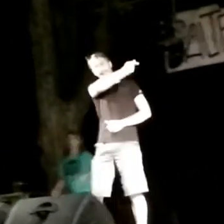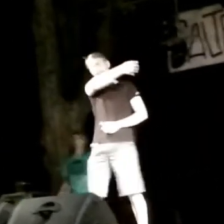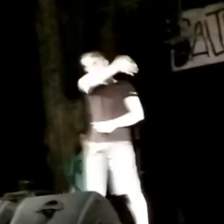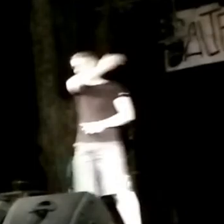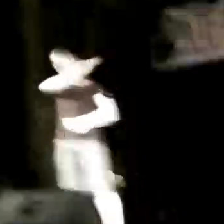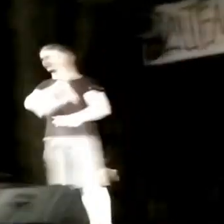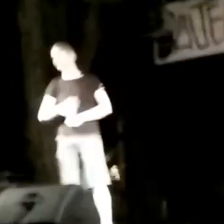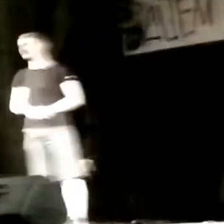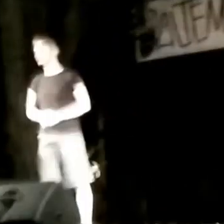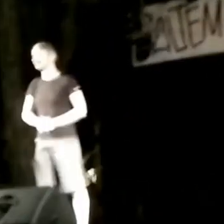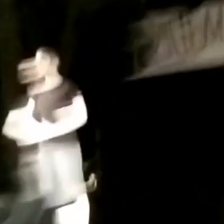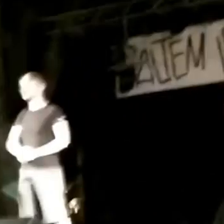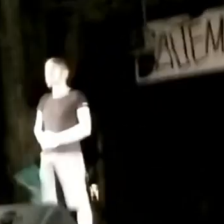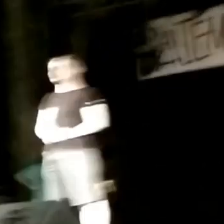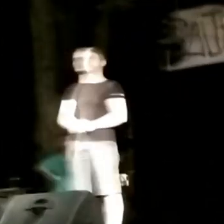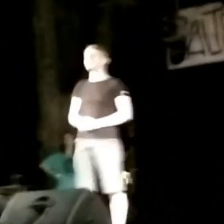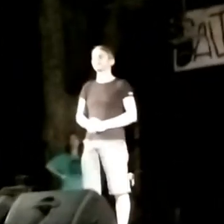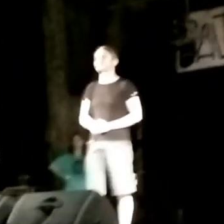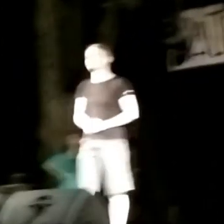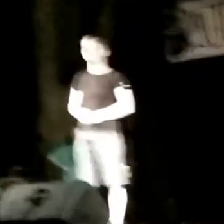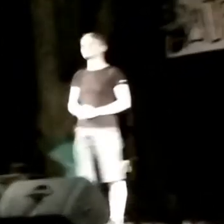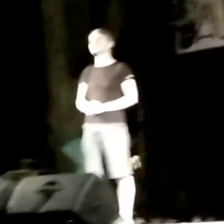propietat, per favor. Bien.